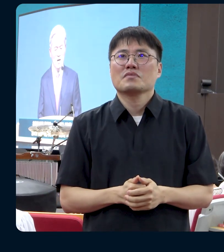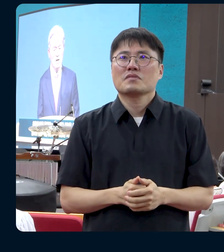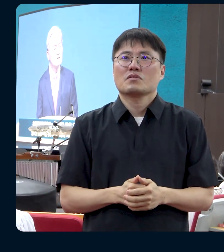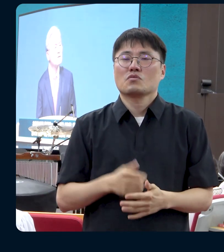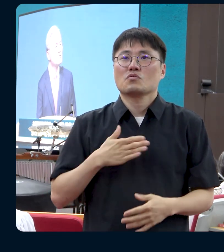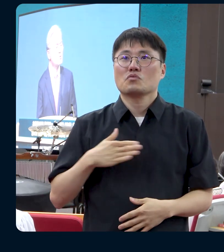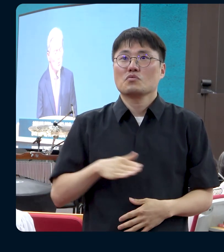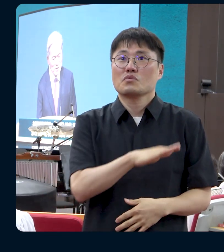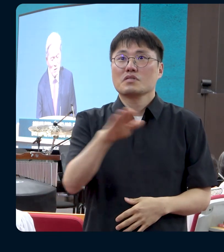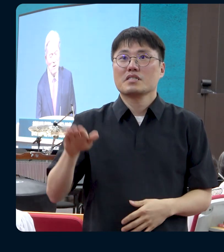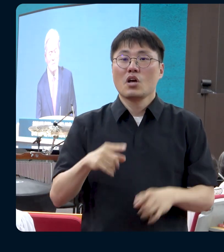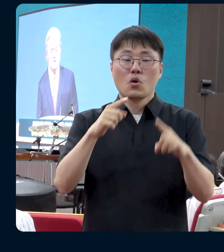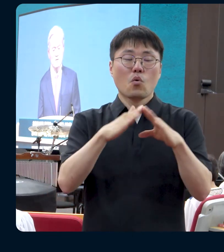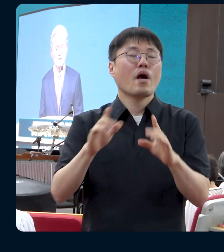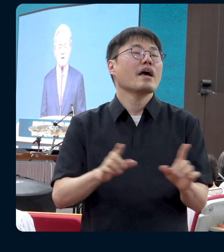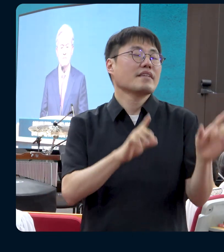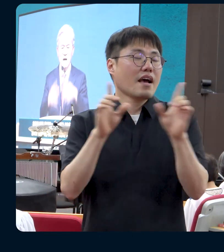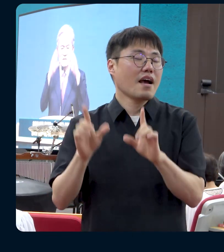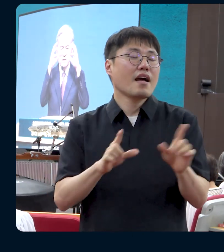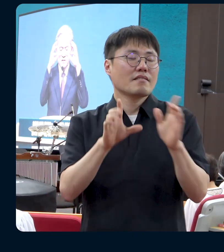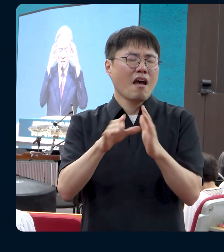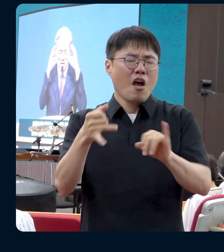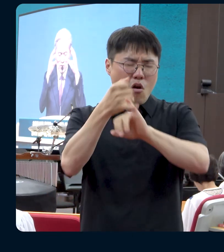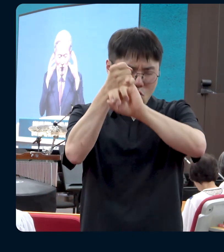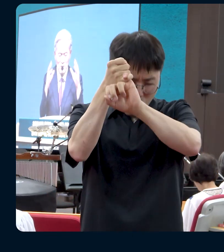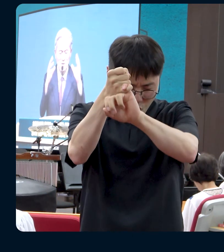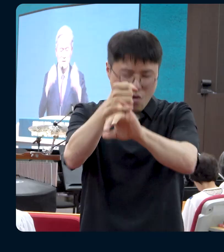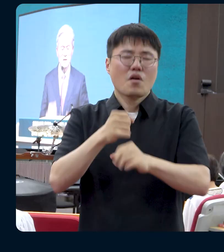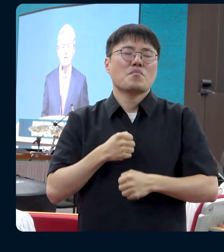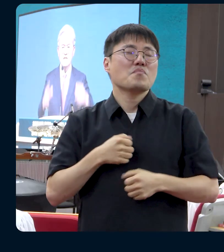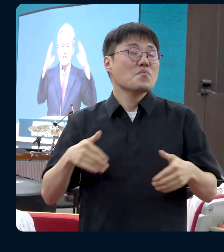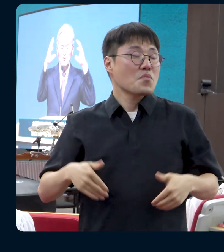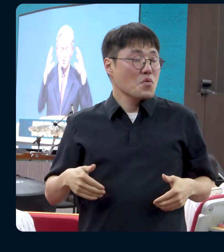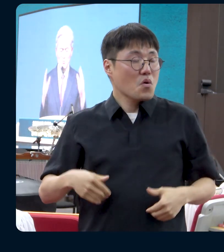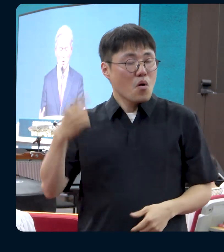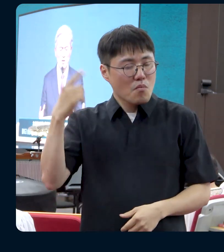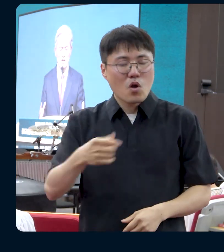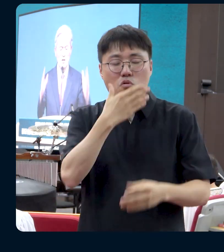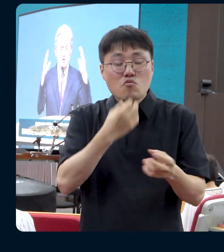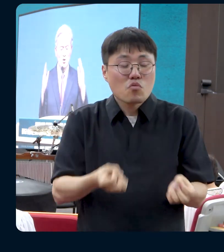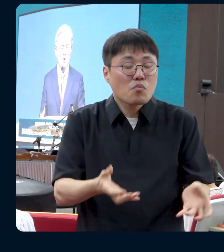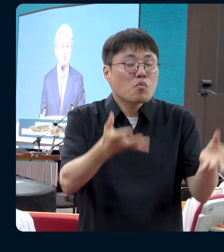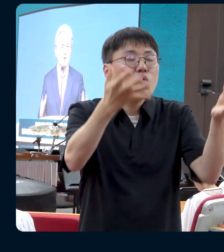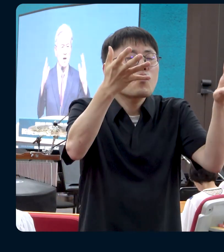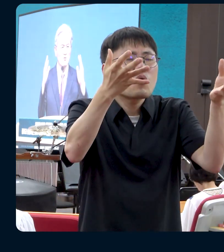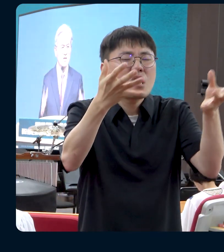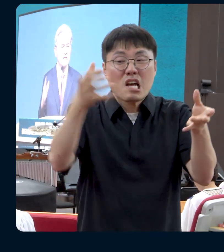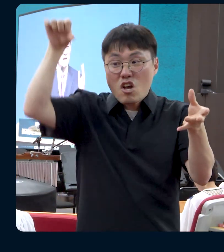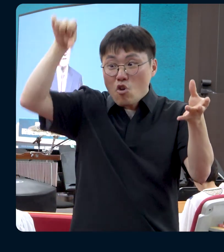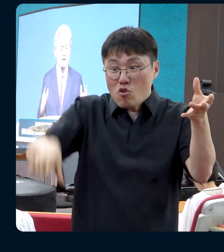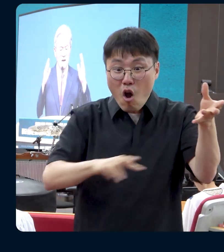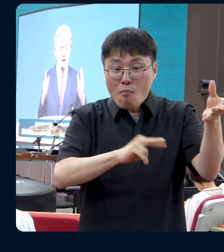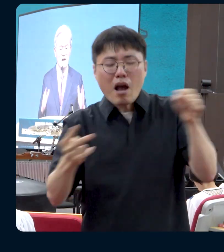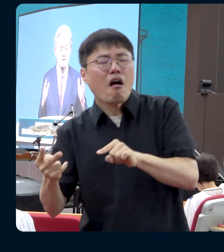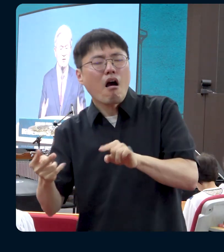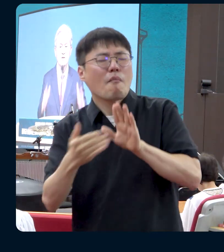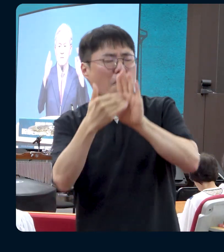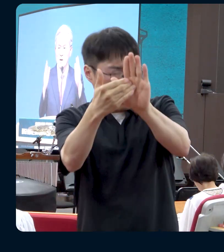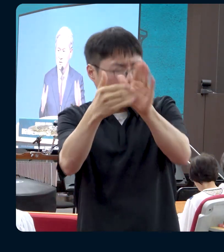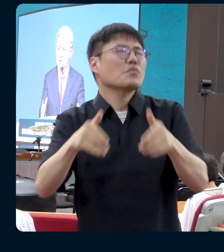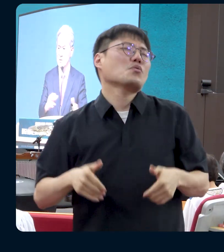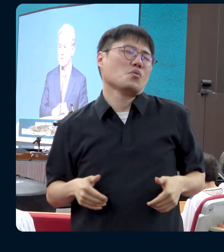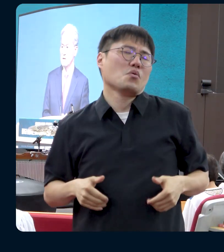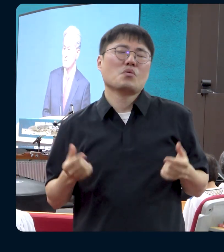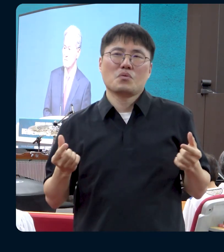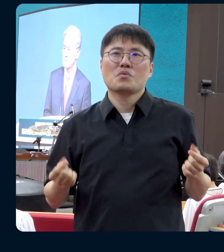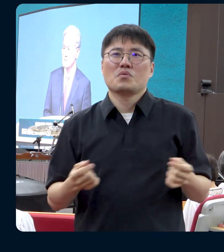여러분, 우리가 교회 생활하면서 반드시 지켜야 할 것은 이 축복이 저주가 되지 않게 해야 하는 것,